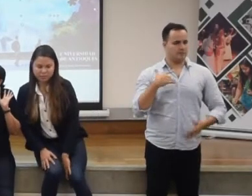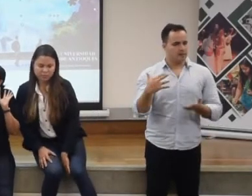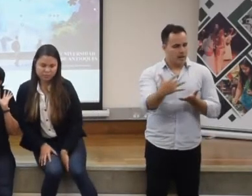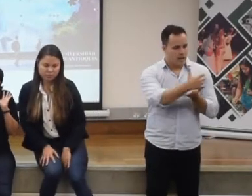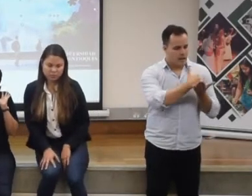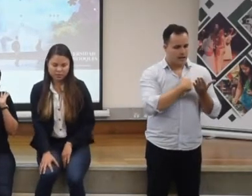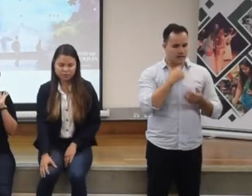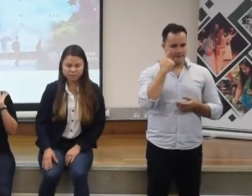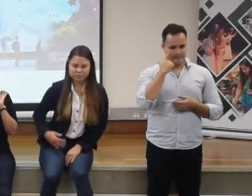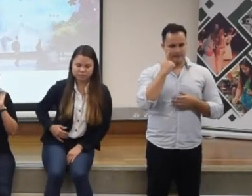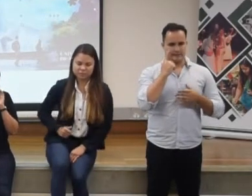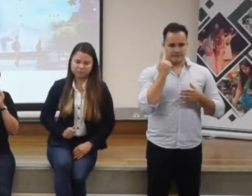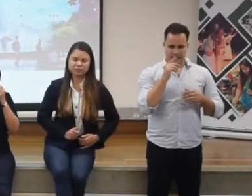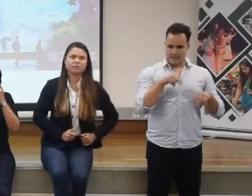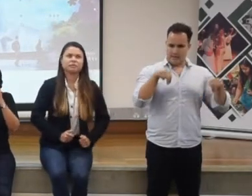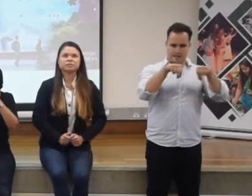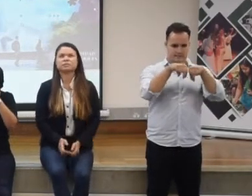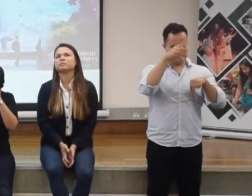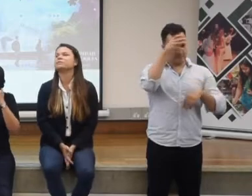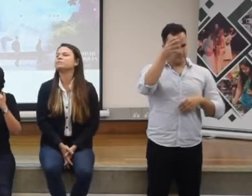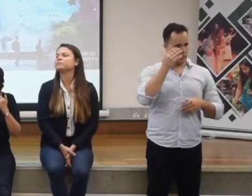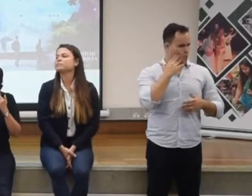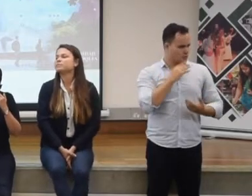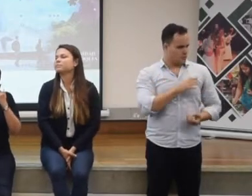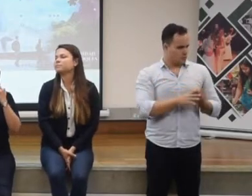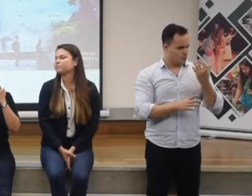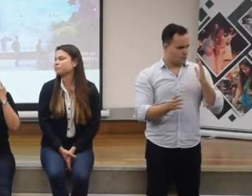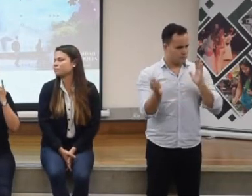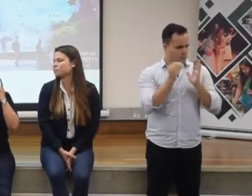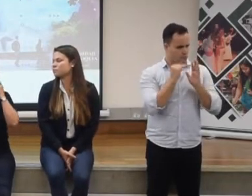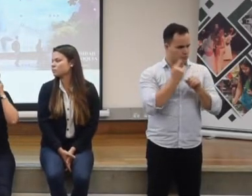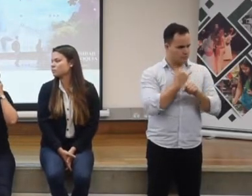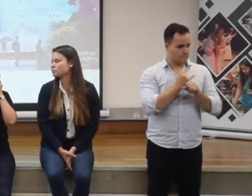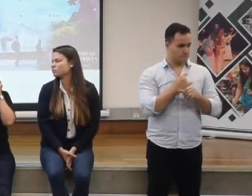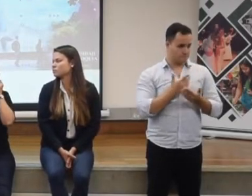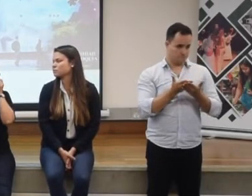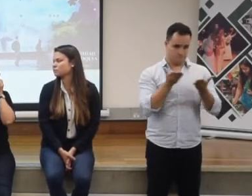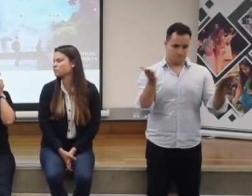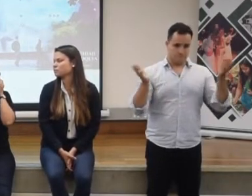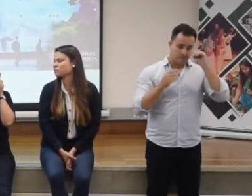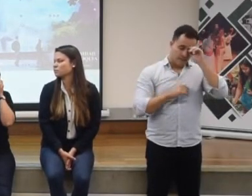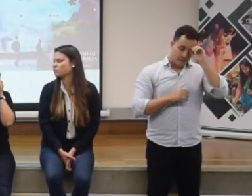sobre el concepto de equidad? ¿Cuándo aparece? Ahora, ahí hay una cosa interesante, es que hay estados del